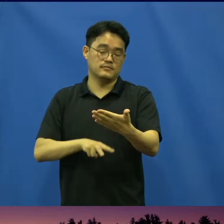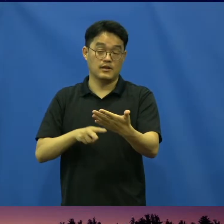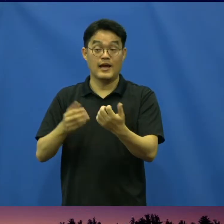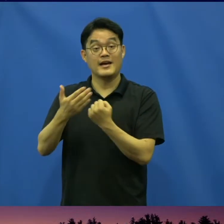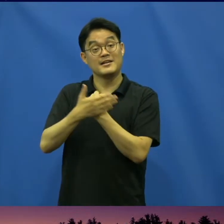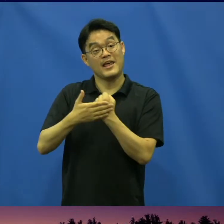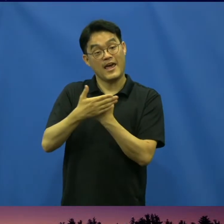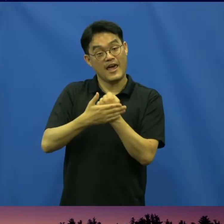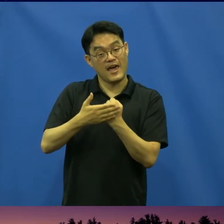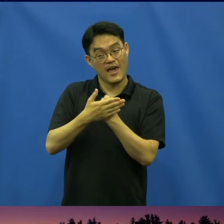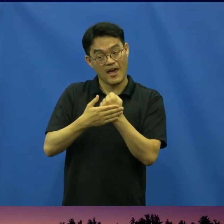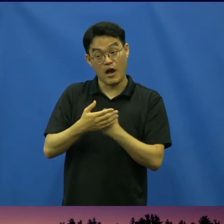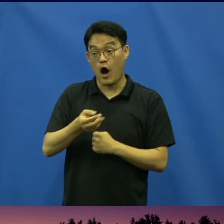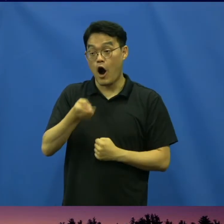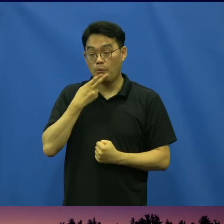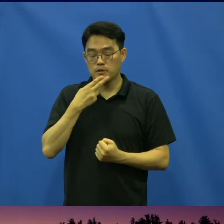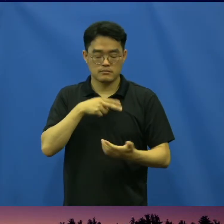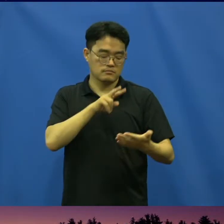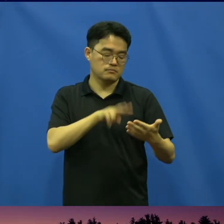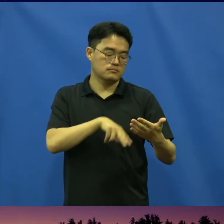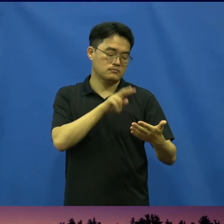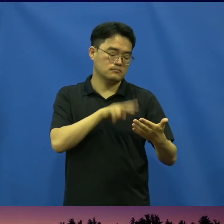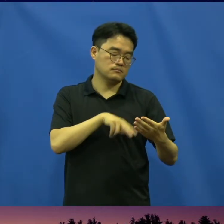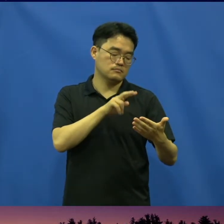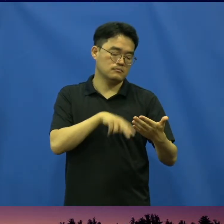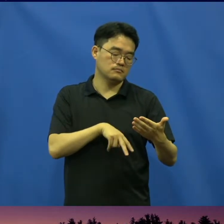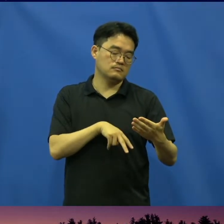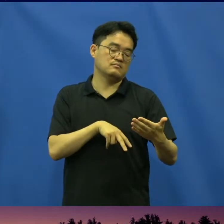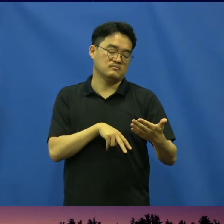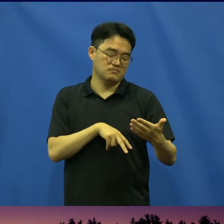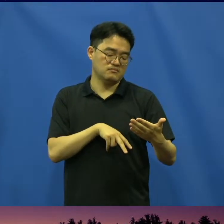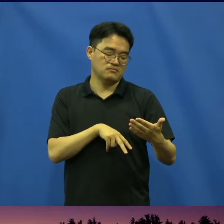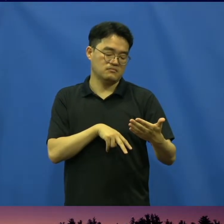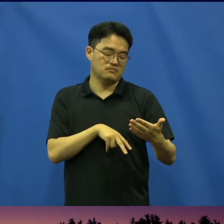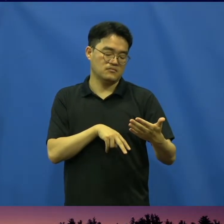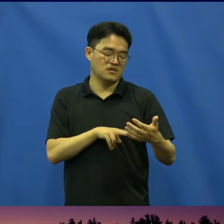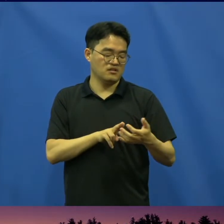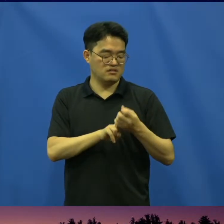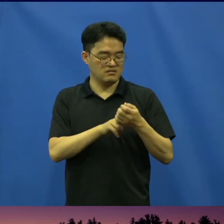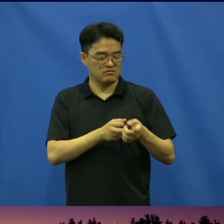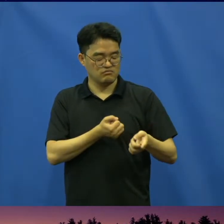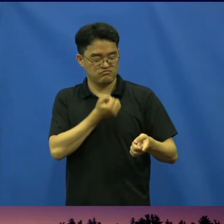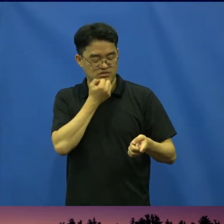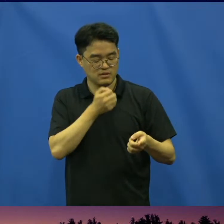하고 짝짝 찢어버리고 읽을수록 더 머리가 아프고.